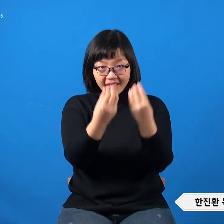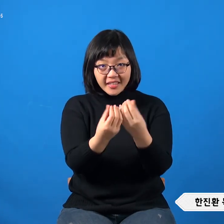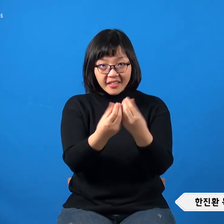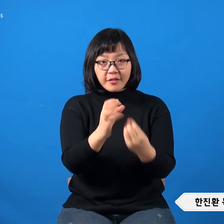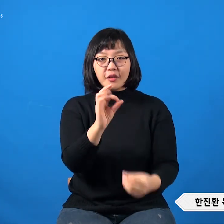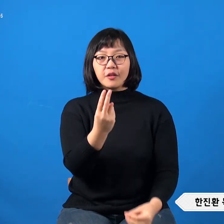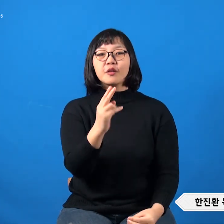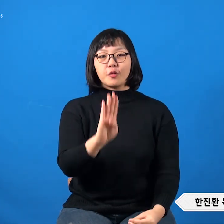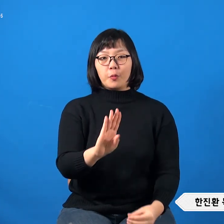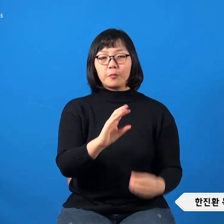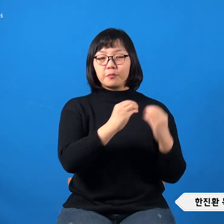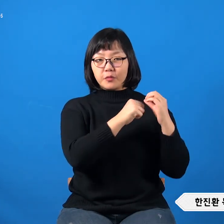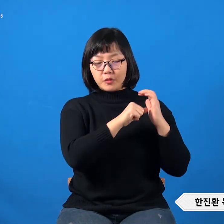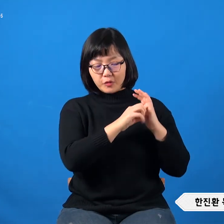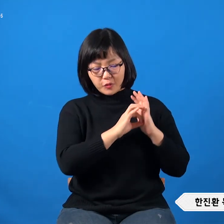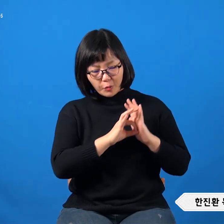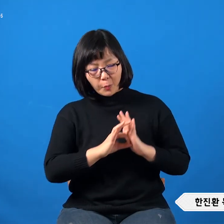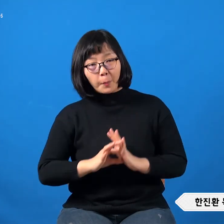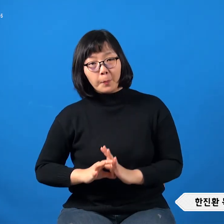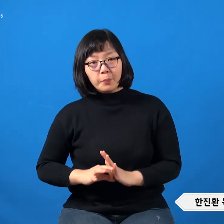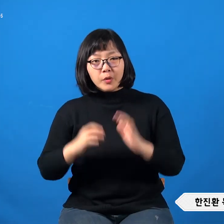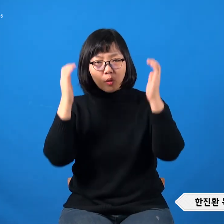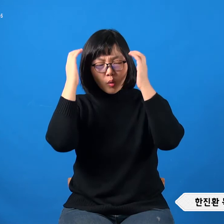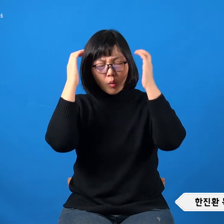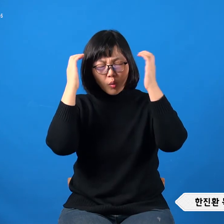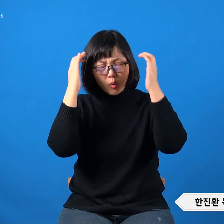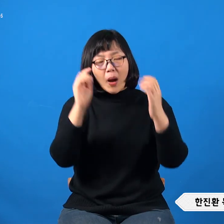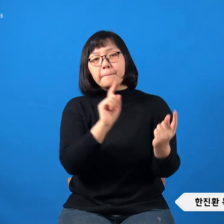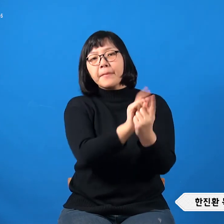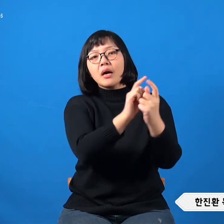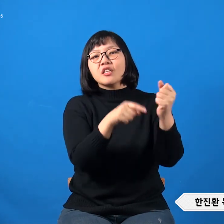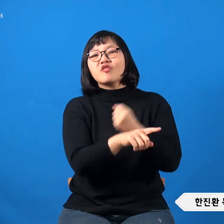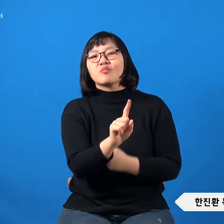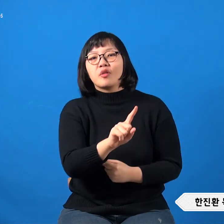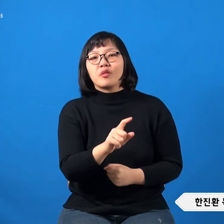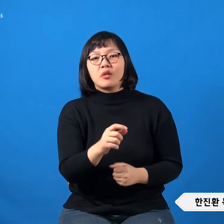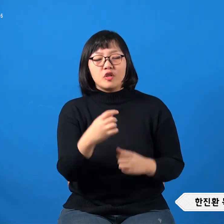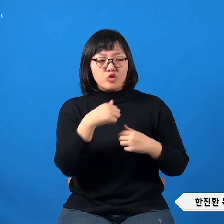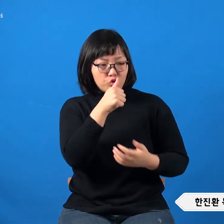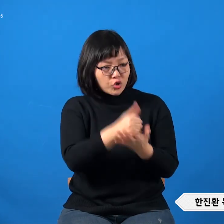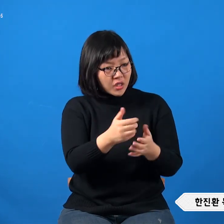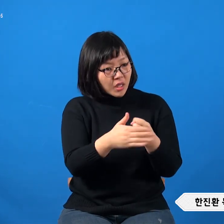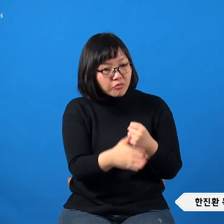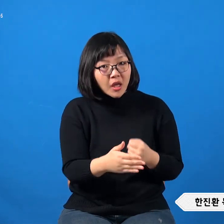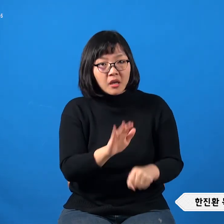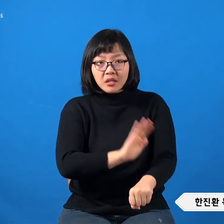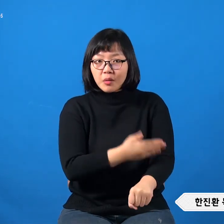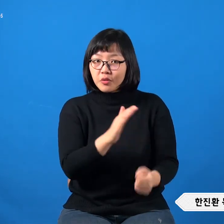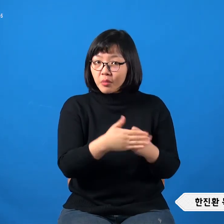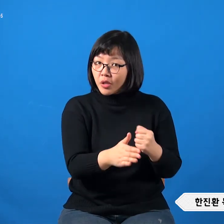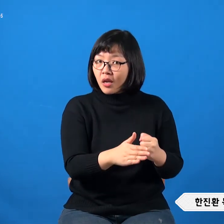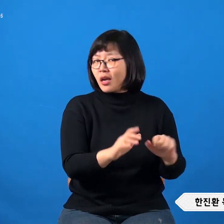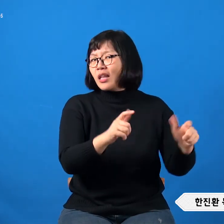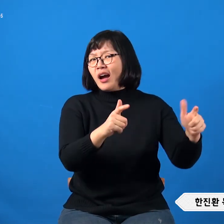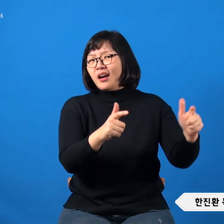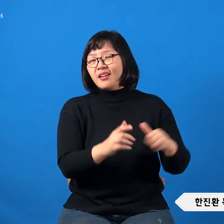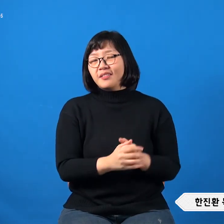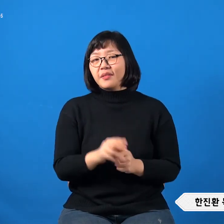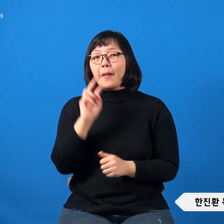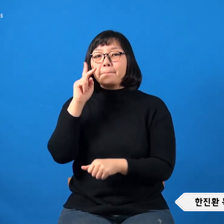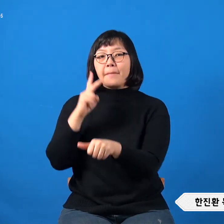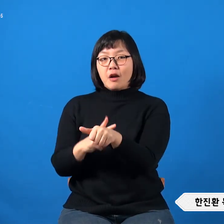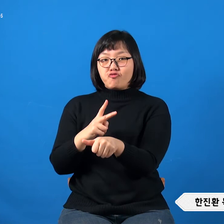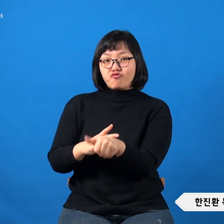겪었지요. 그런데 그건 욥이 무슨 죄를 지어서 그랬던 것이 아닙니다. 사도 바울이